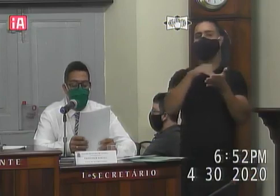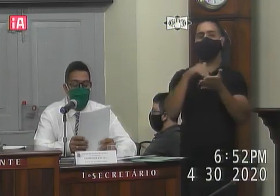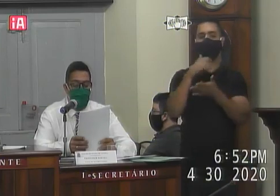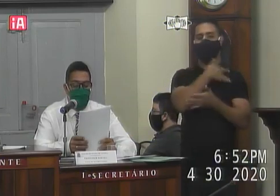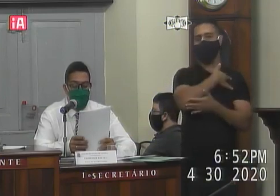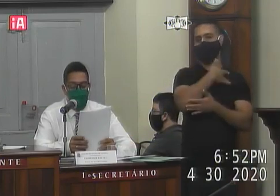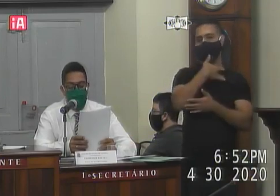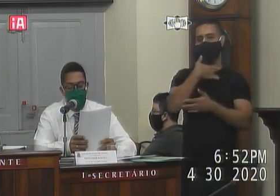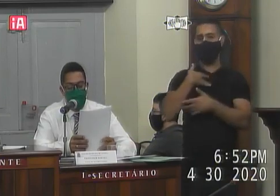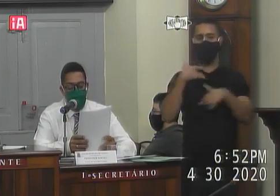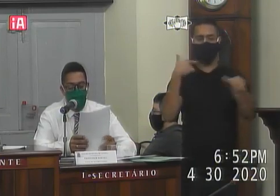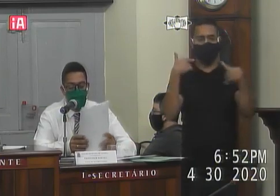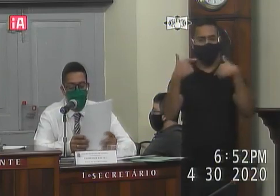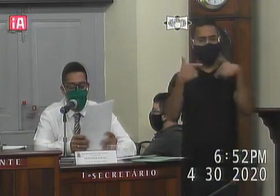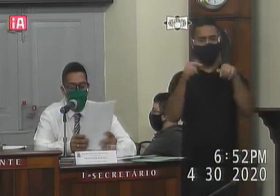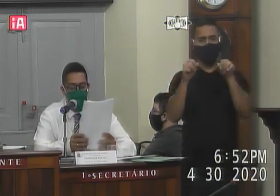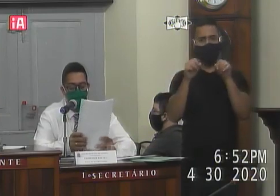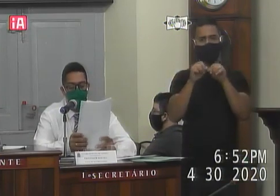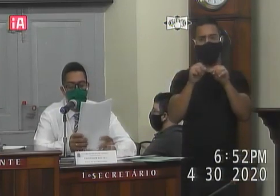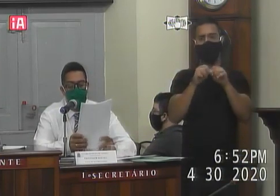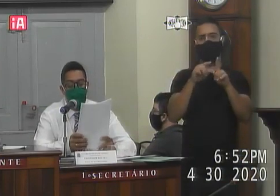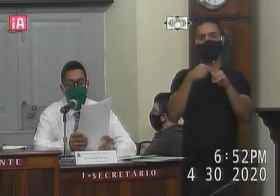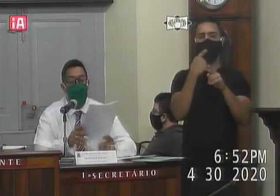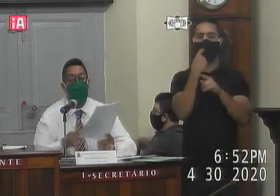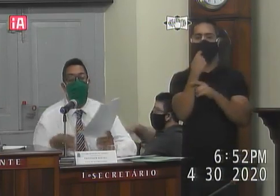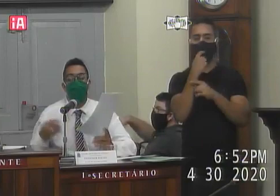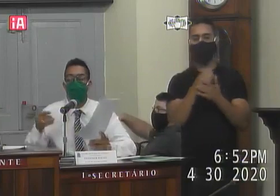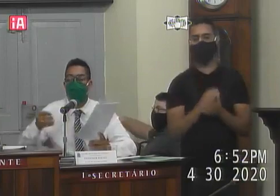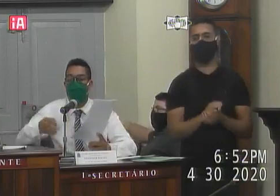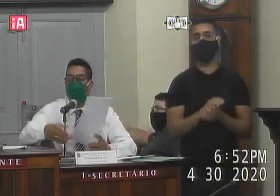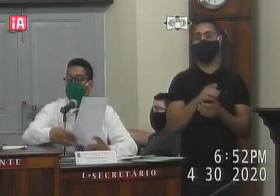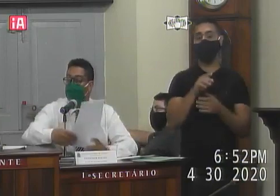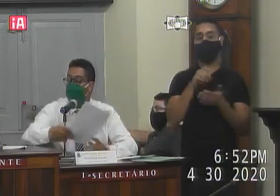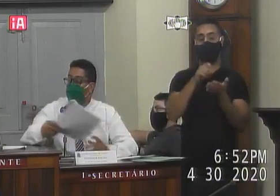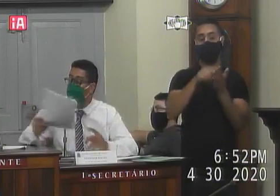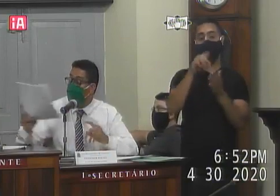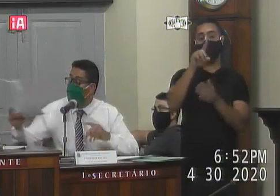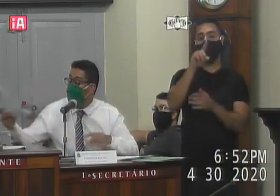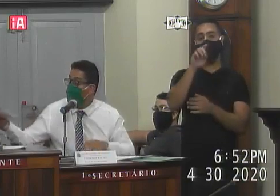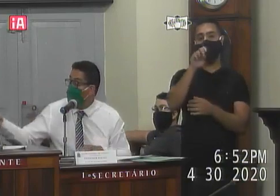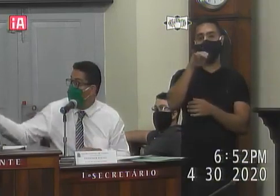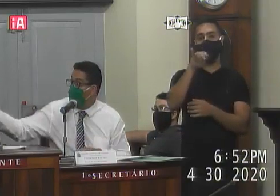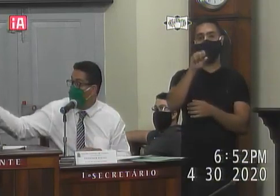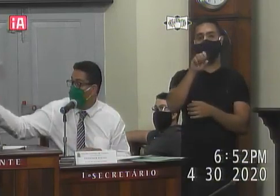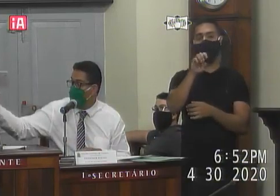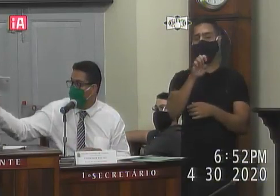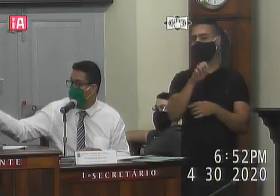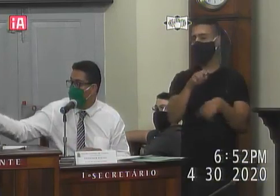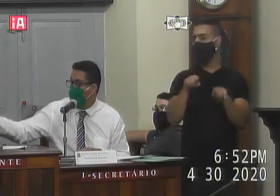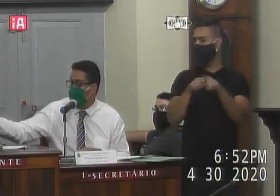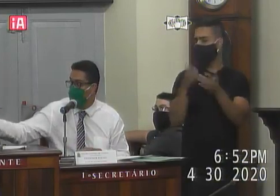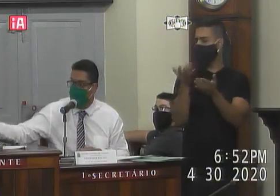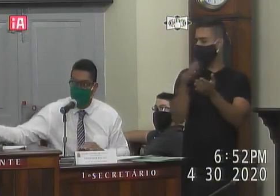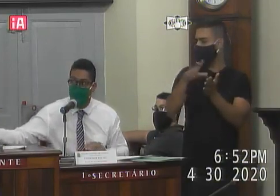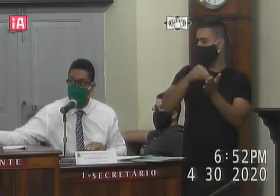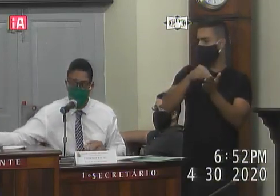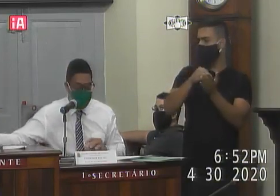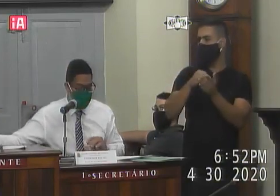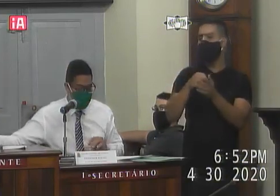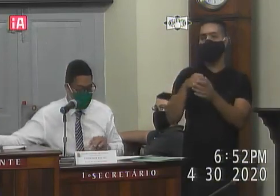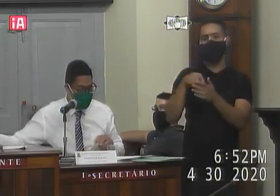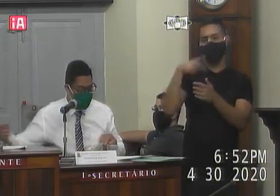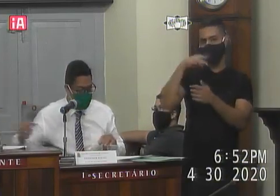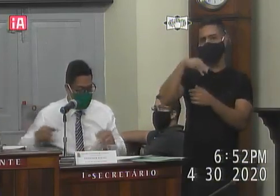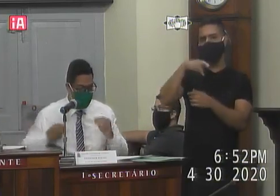Saúde sobre os serviços prestados pela Cruz Vermelha. Denise, secretária de administração. Presidente, eu queria uma cópia dessa resposta da vereadora